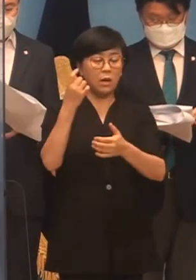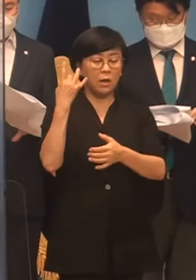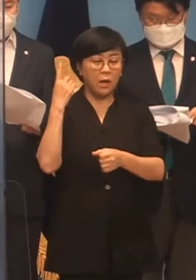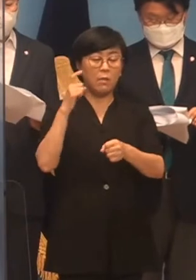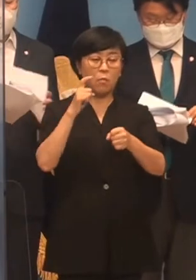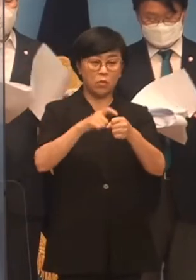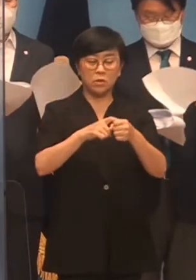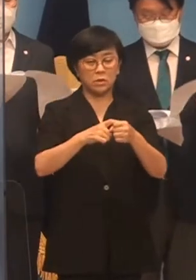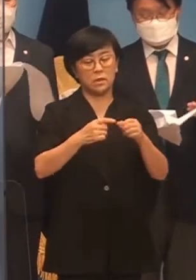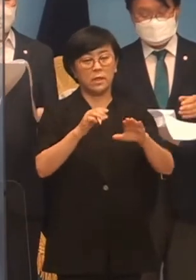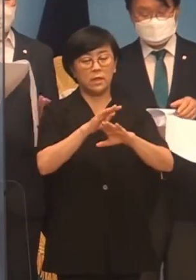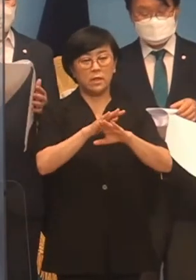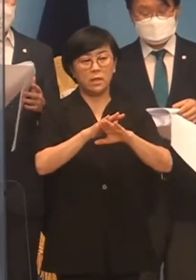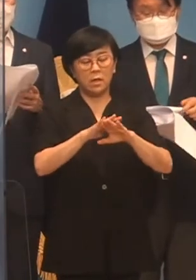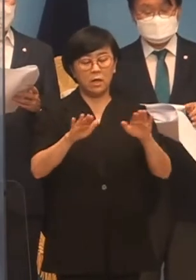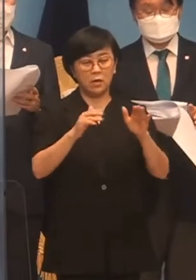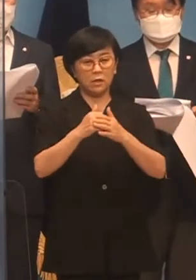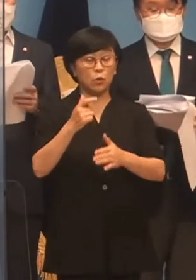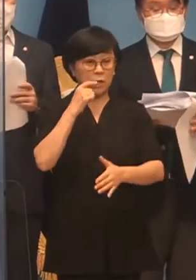올바른 태도가 아닙니다.